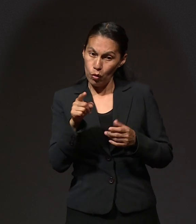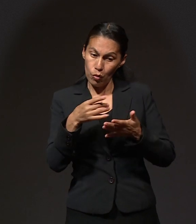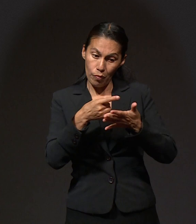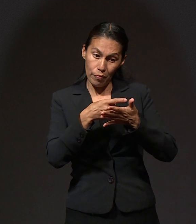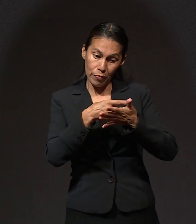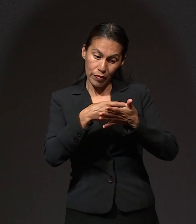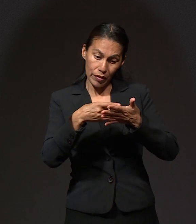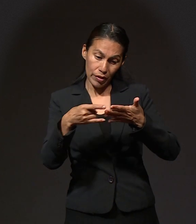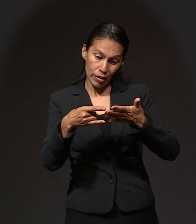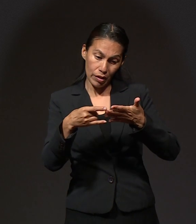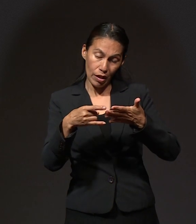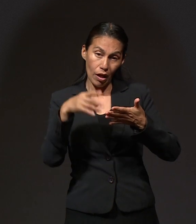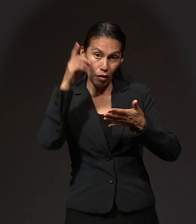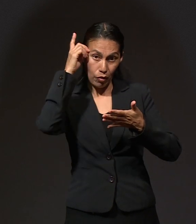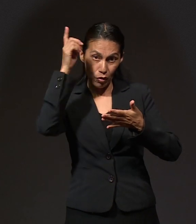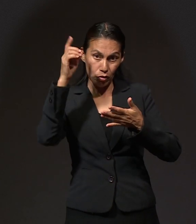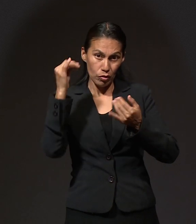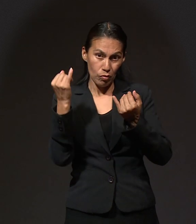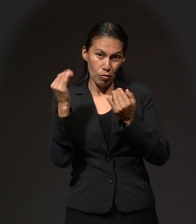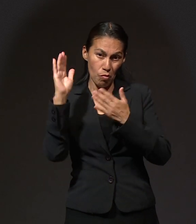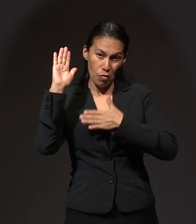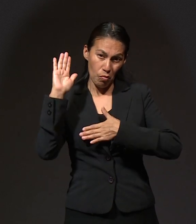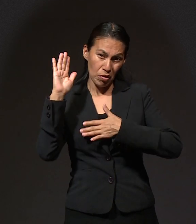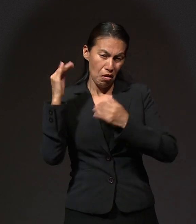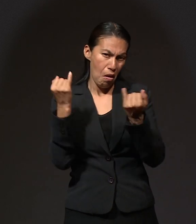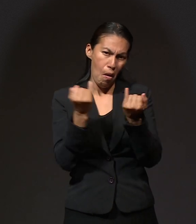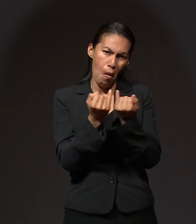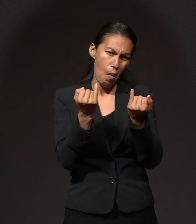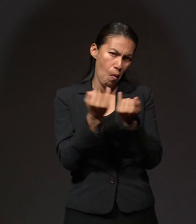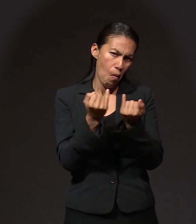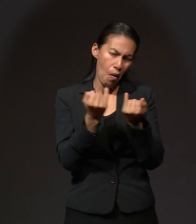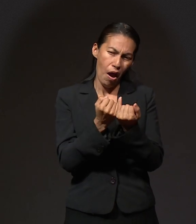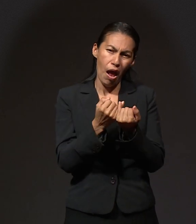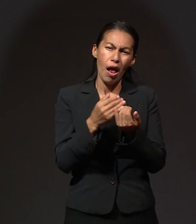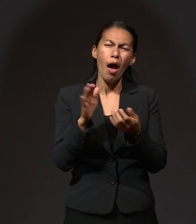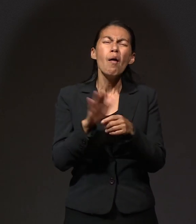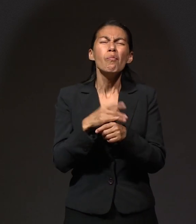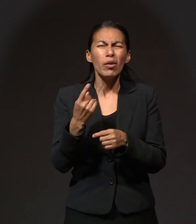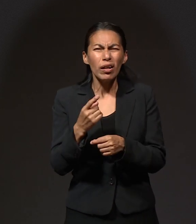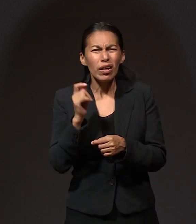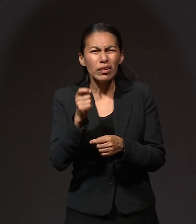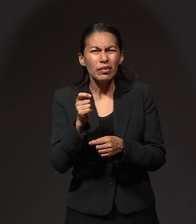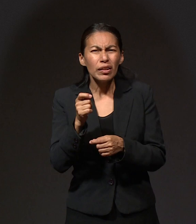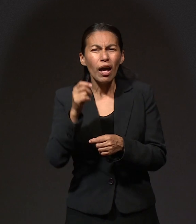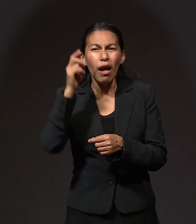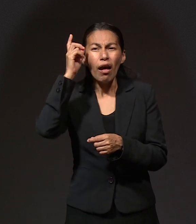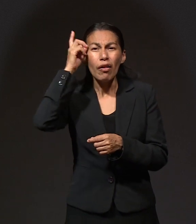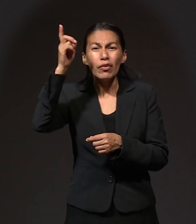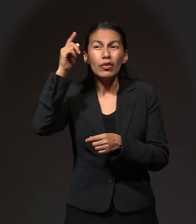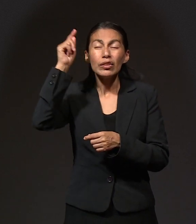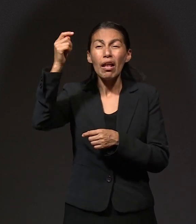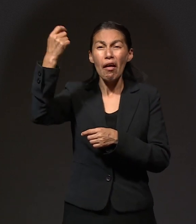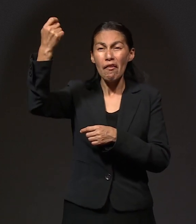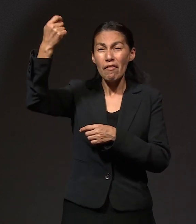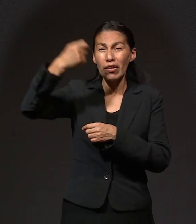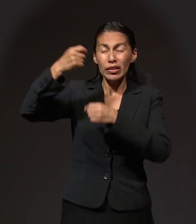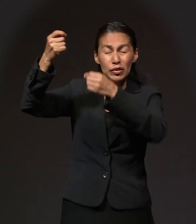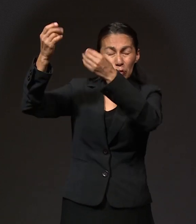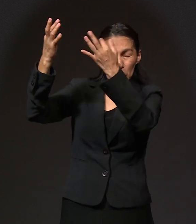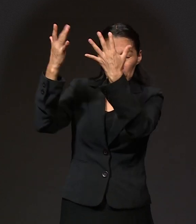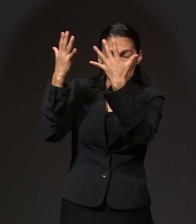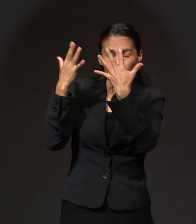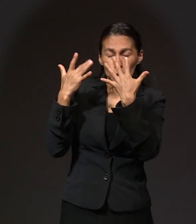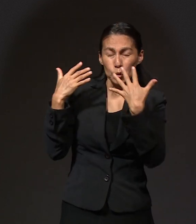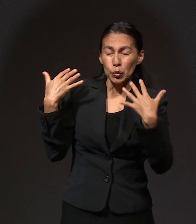Y el banco del cielo es inagotable. Por eso la Biblia y la oración tienen que ir juntas. Porque si solamente oramos y no